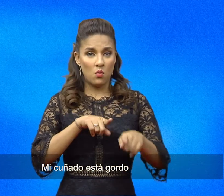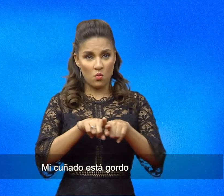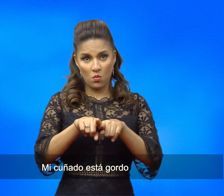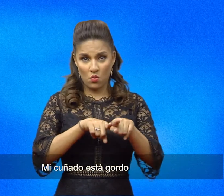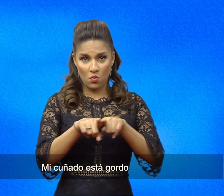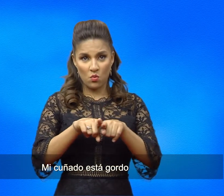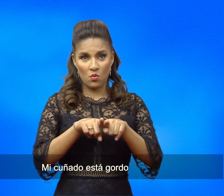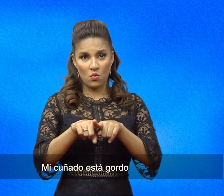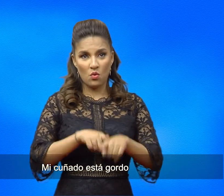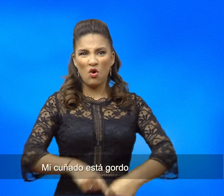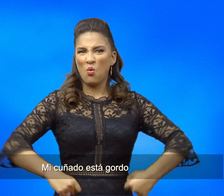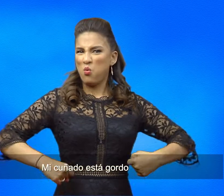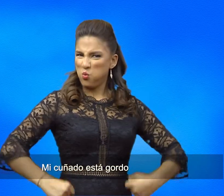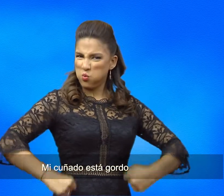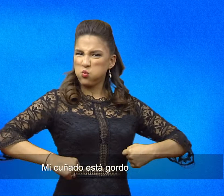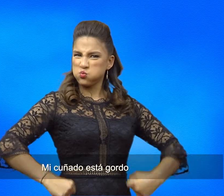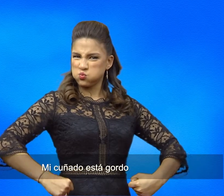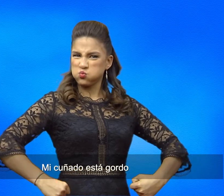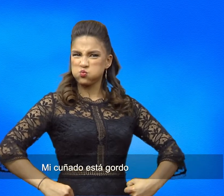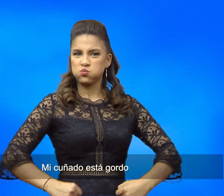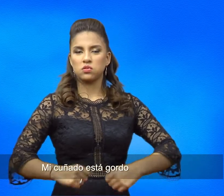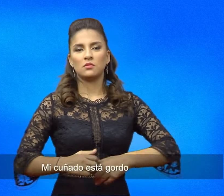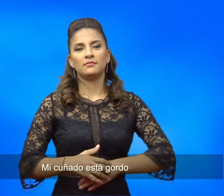mi cuñado está gordo